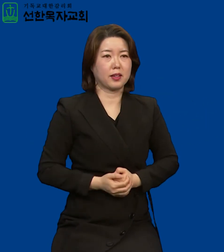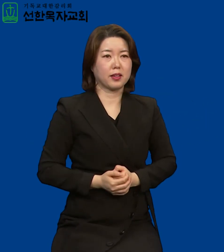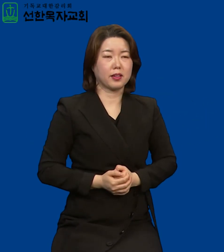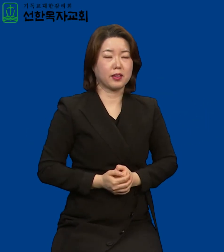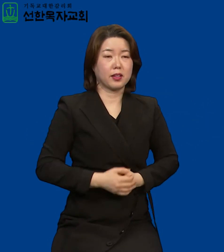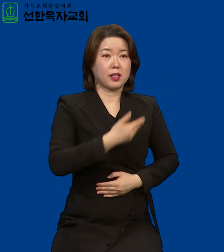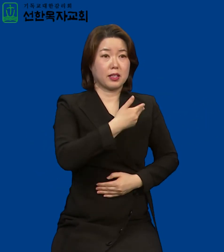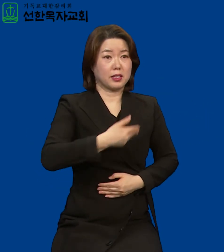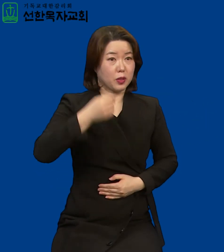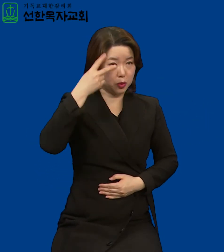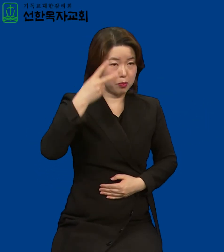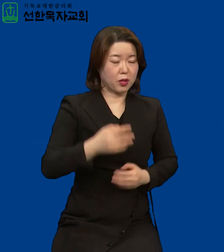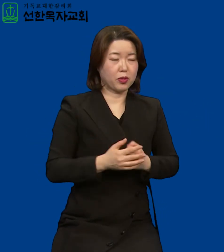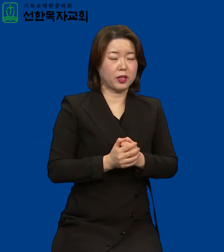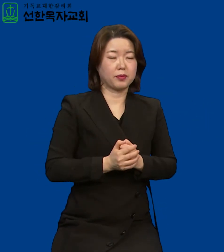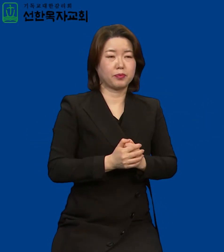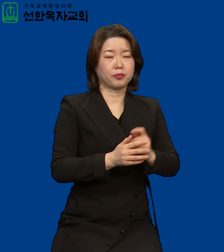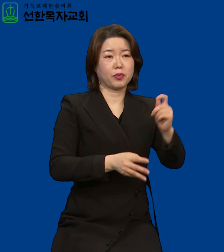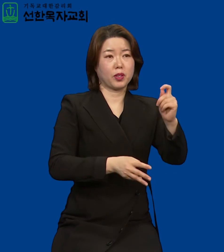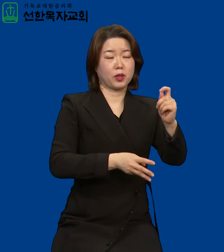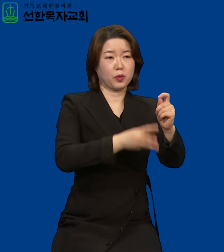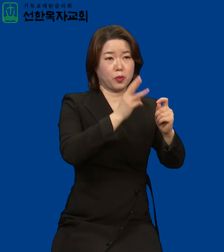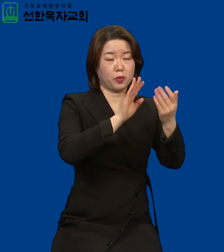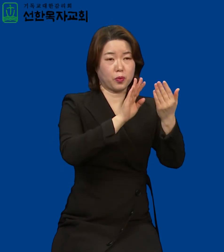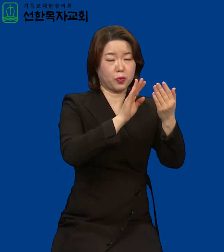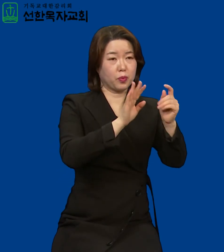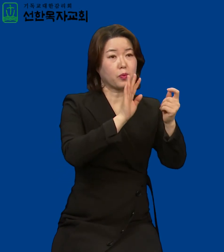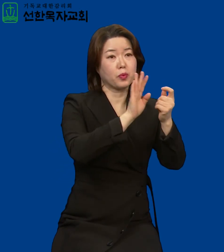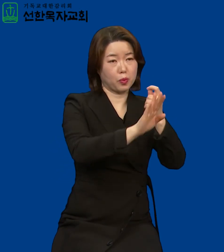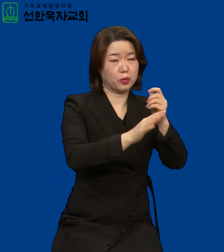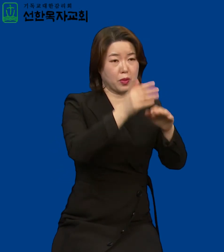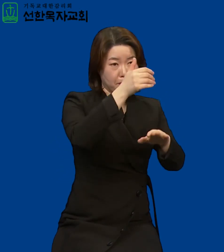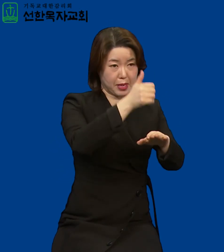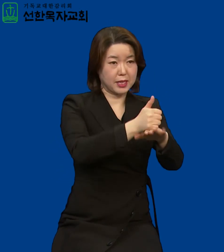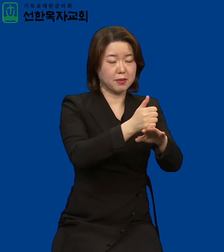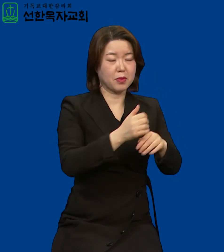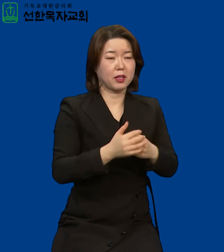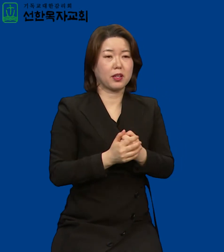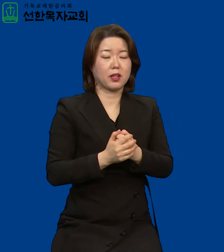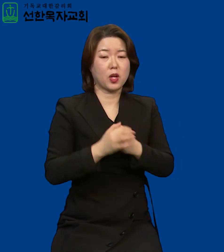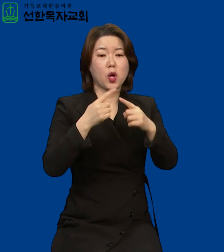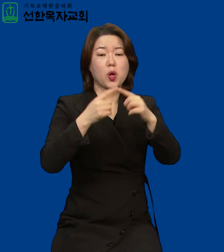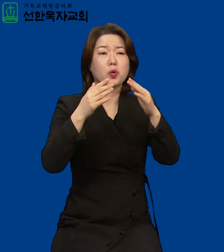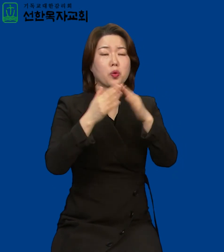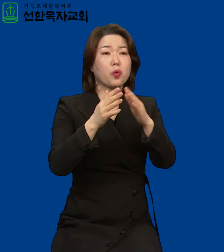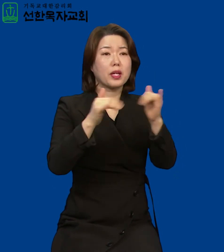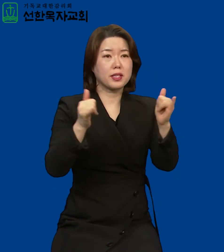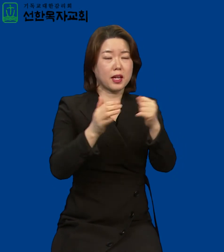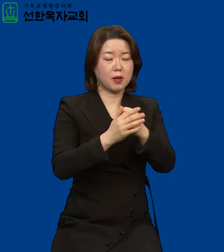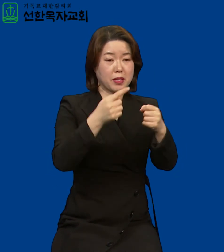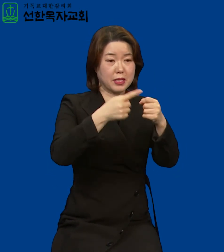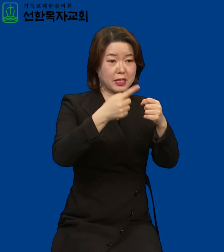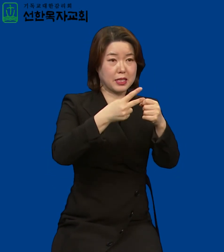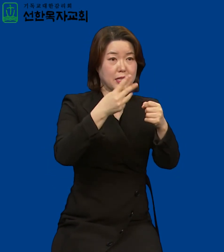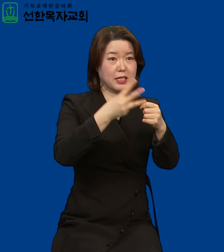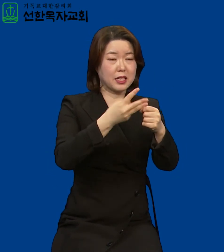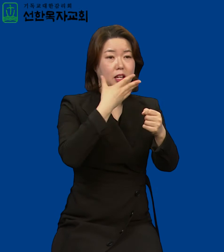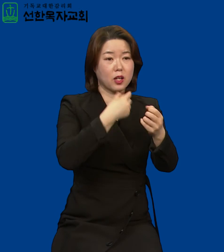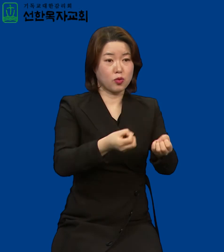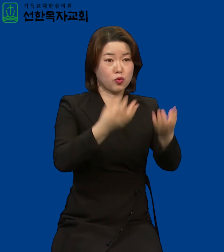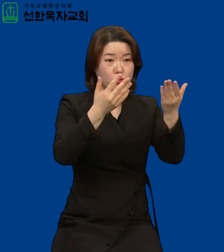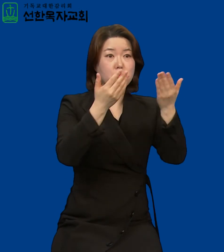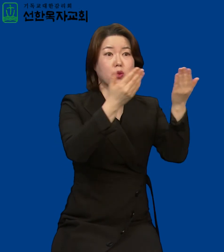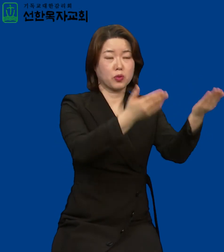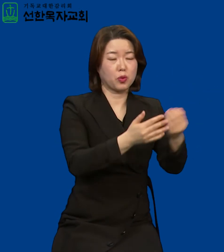바울이 이 고린도후서 마지막 부분에 고린도 교회 교인들을 세 가지 축복을 합니다.